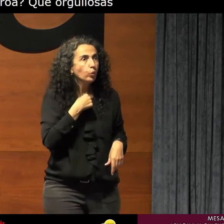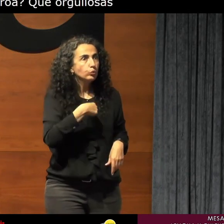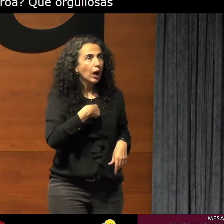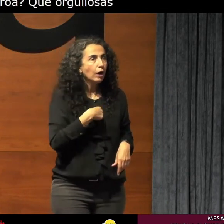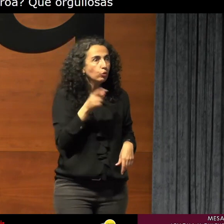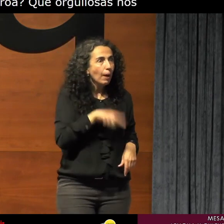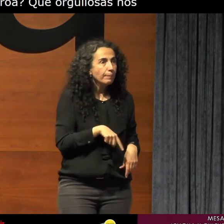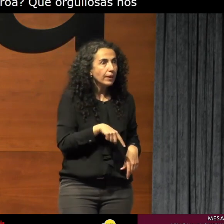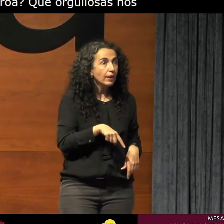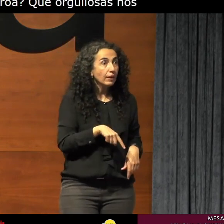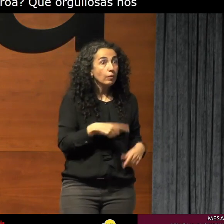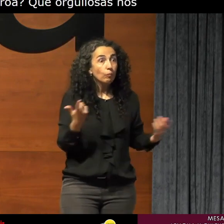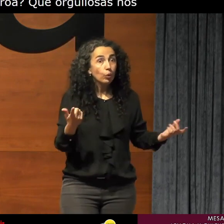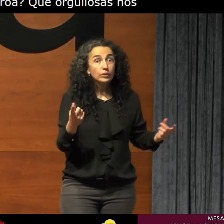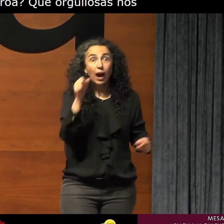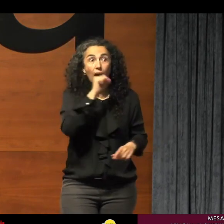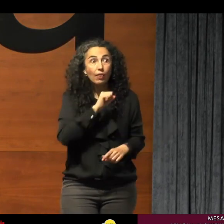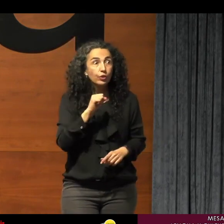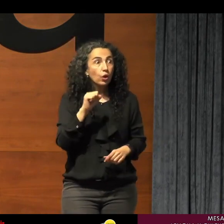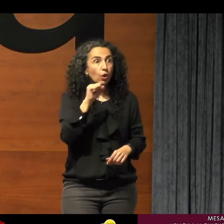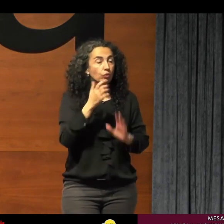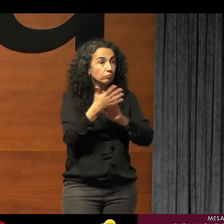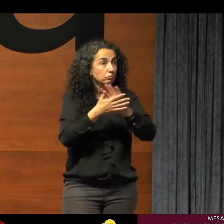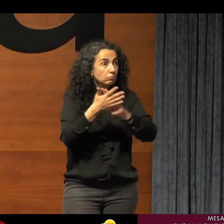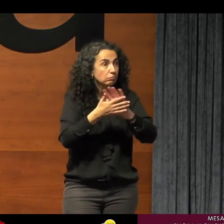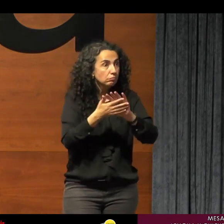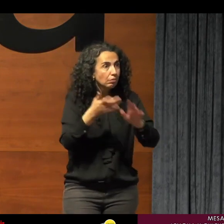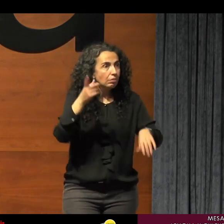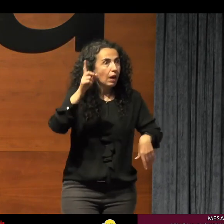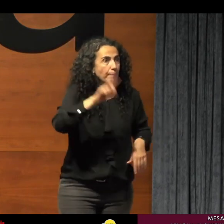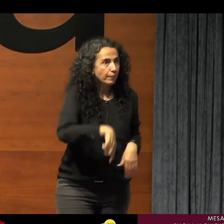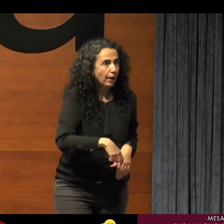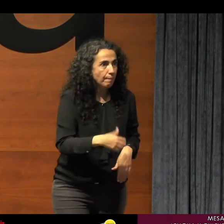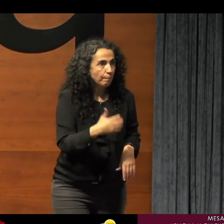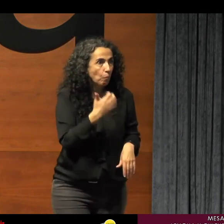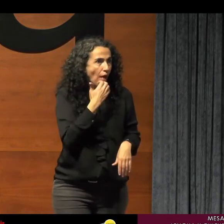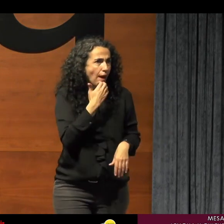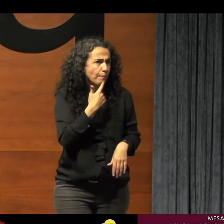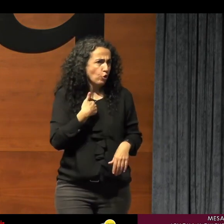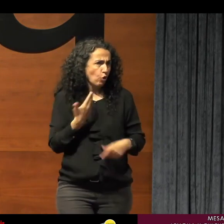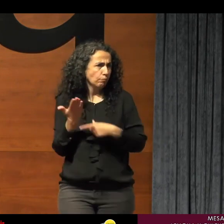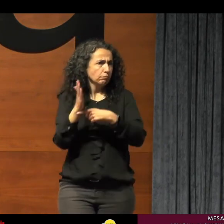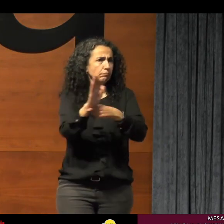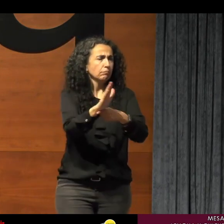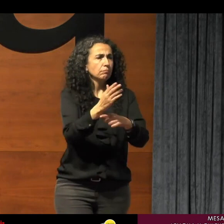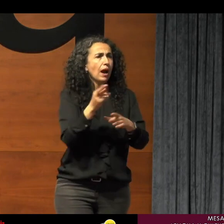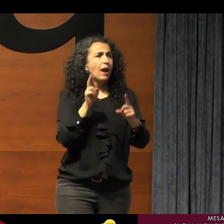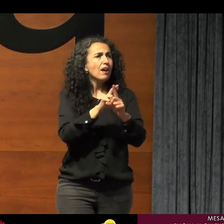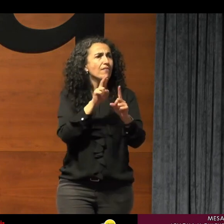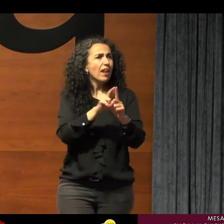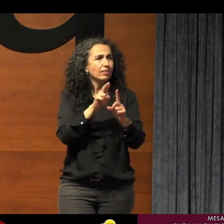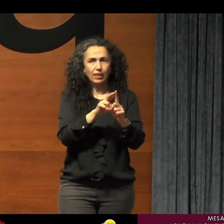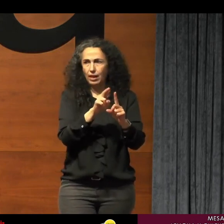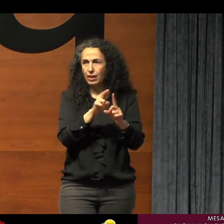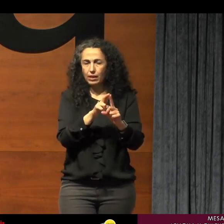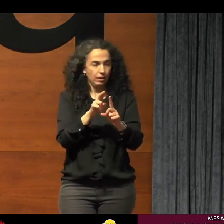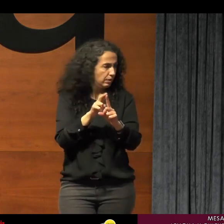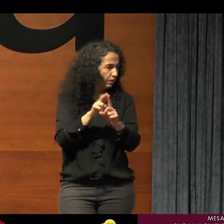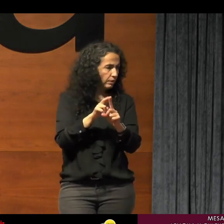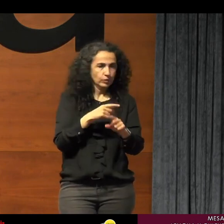niños, niñas y jóvenes sordos para ver que en un futuro también pueden dedicarse a ello, ¿no? Y que